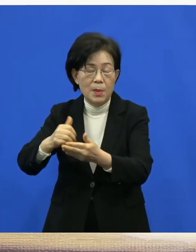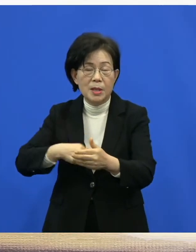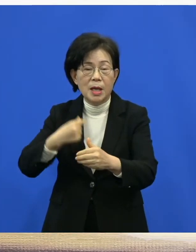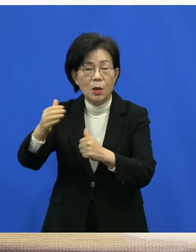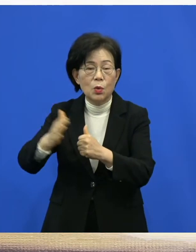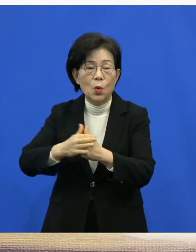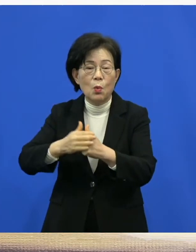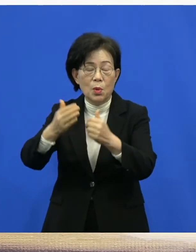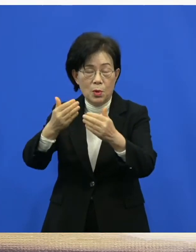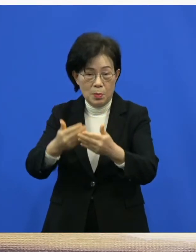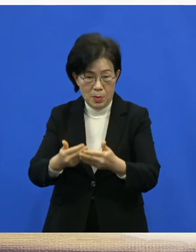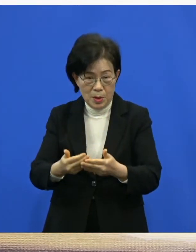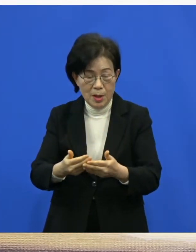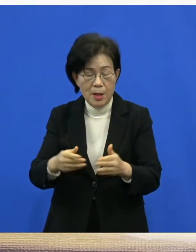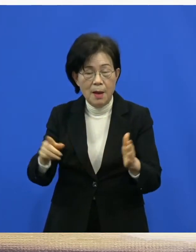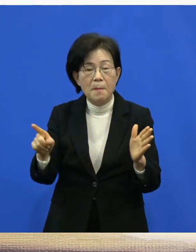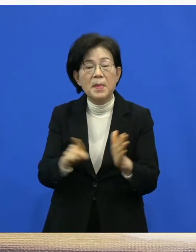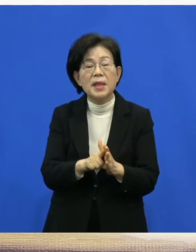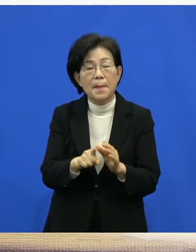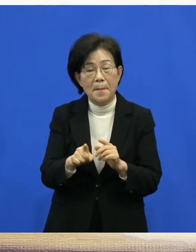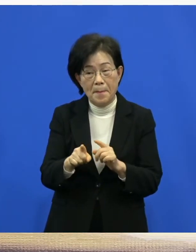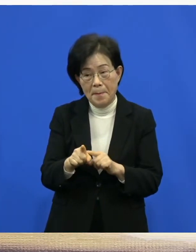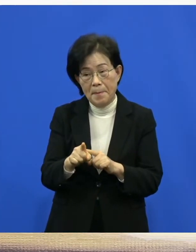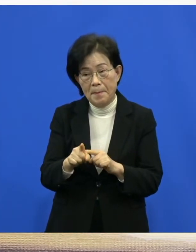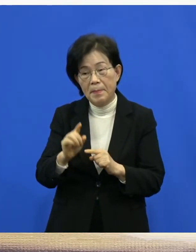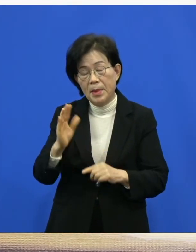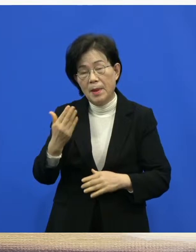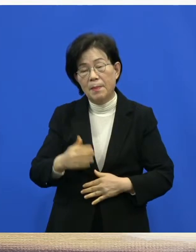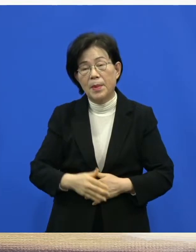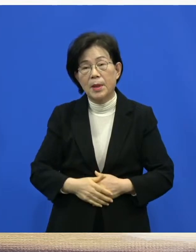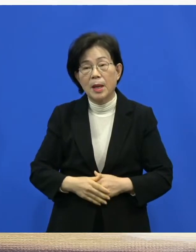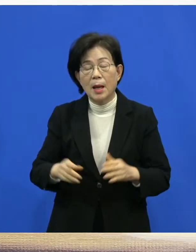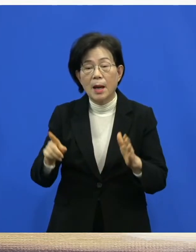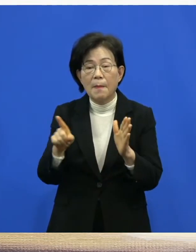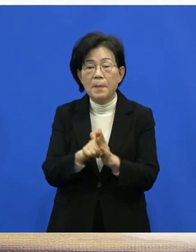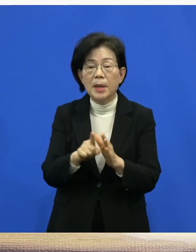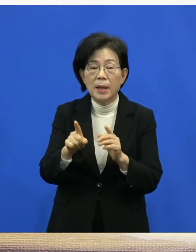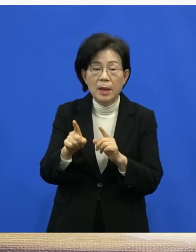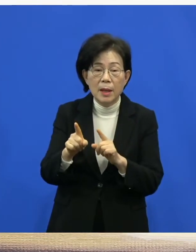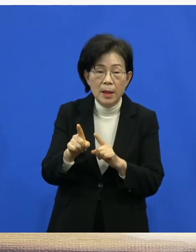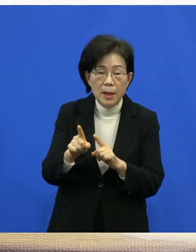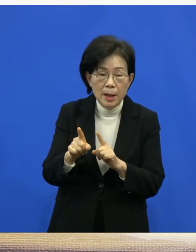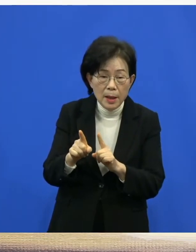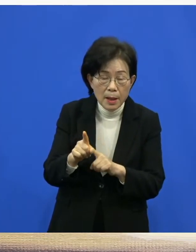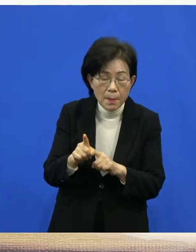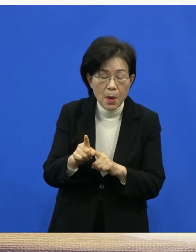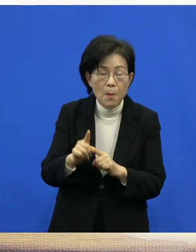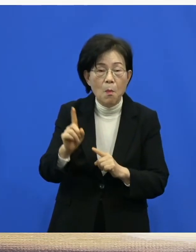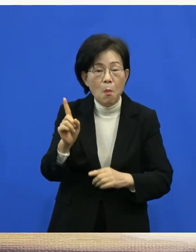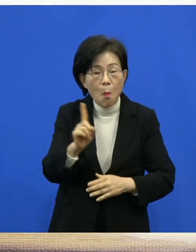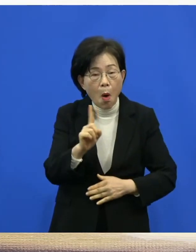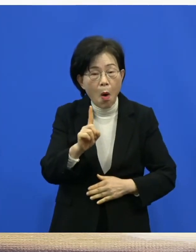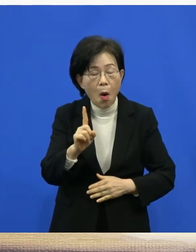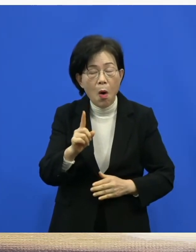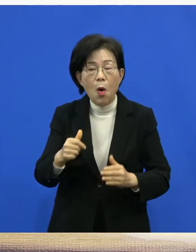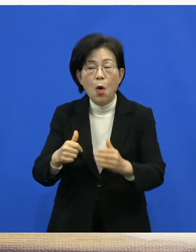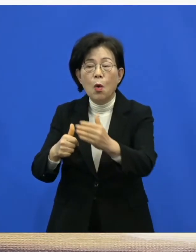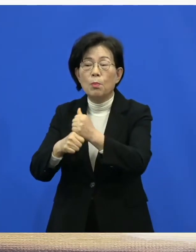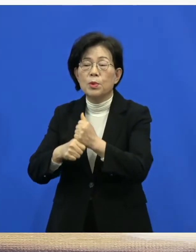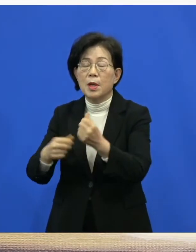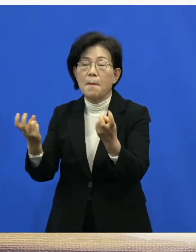하나님을 자기 도움으로 삼는 게 믿음이죠. 그러니까 믿음이란 뭐냐? 뜨는 법을 익힌